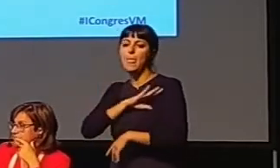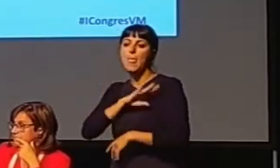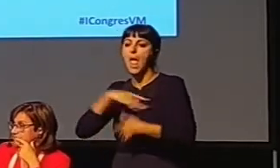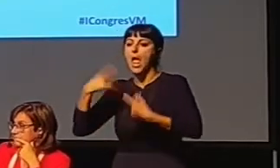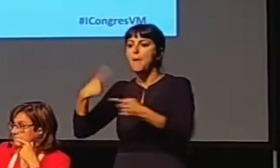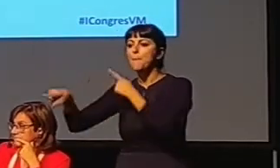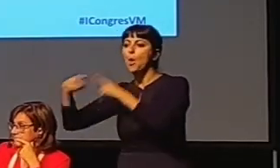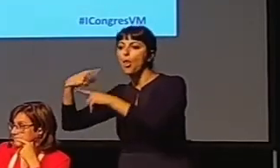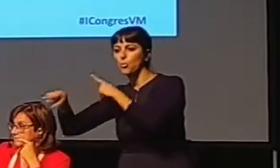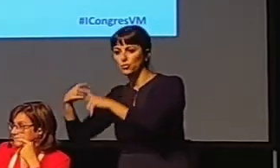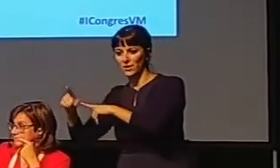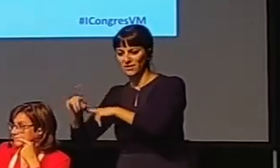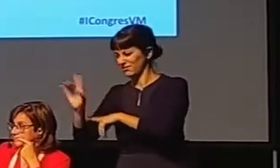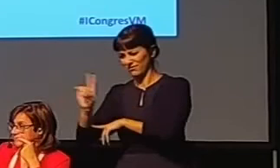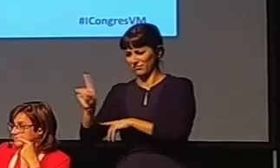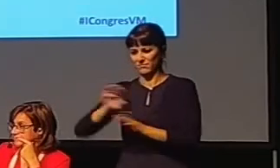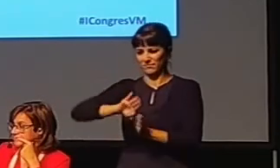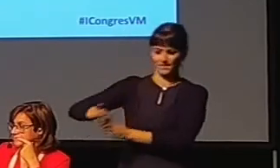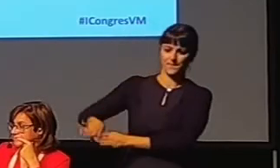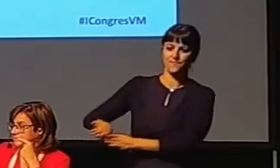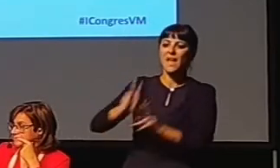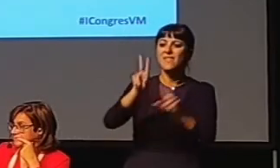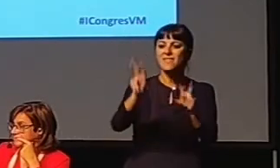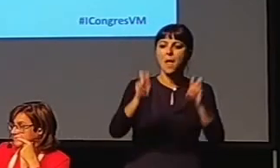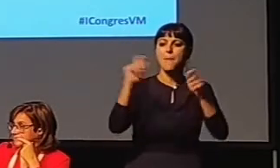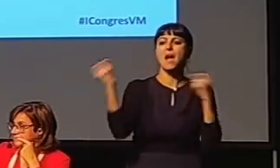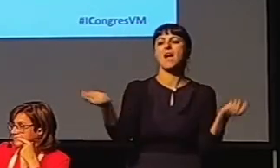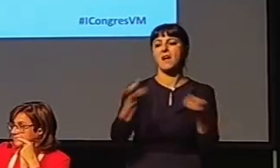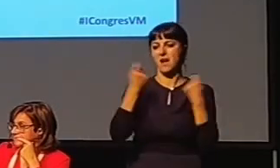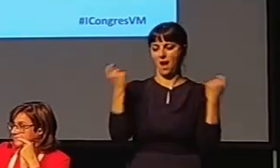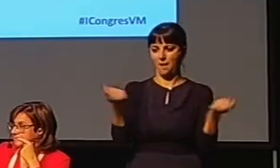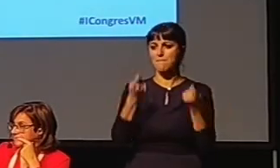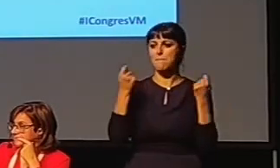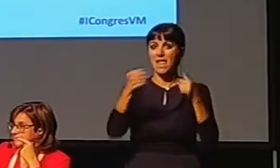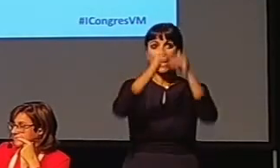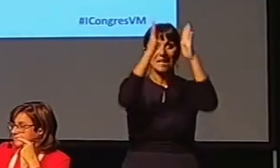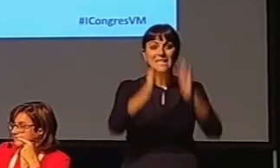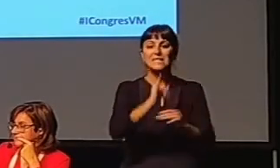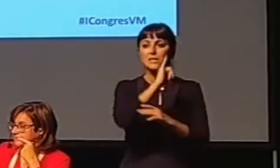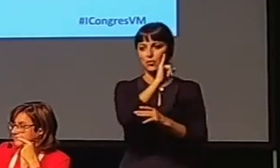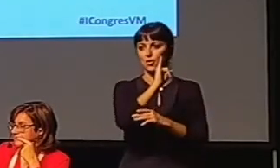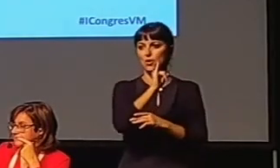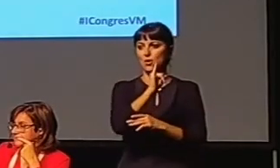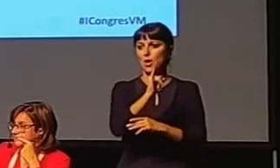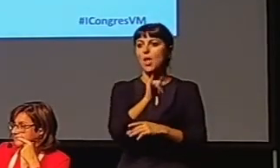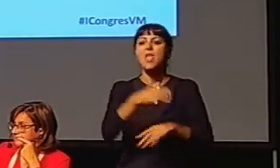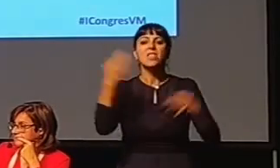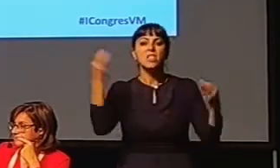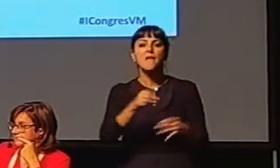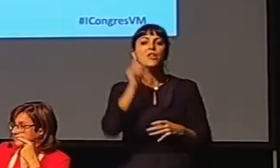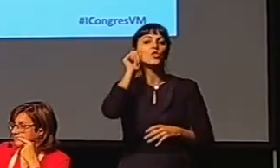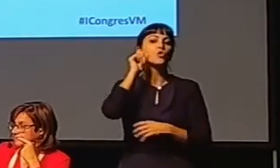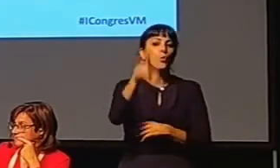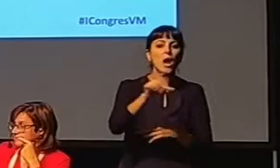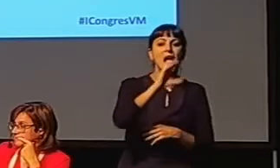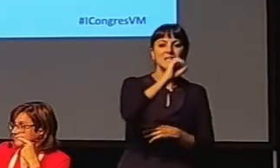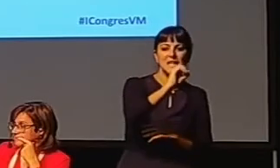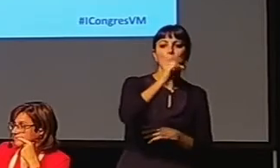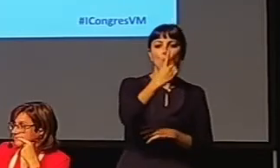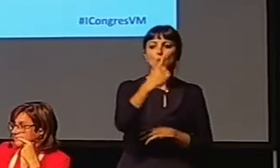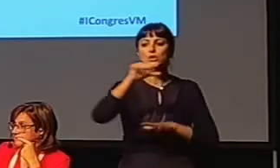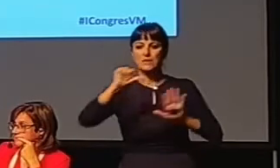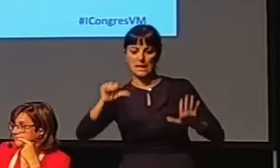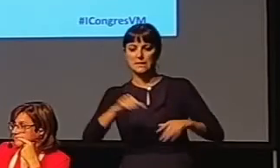de productes, no, estem parlant de les campanyes fins i tot institucionals, ens estan explicant com ens posicionem, no? Truca al 016, truca